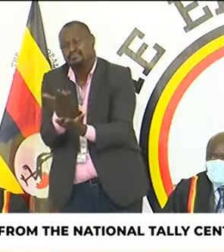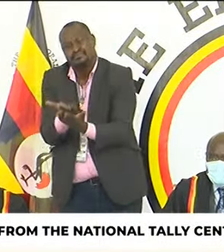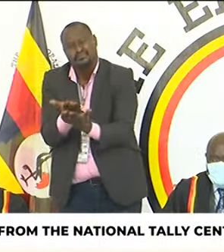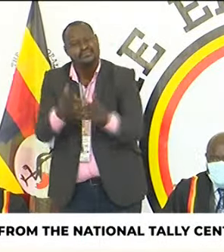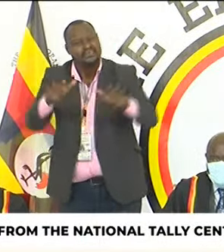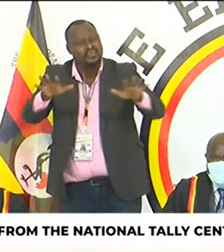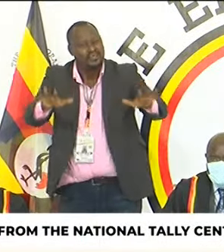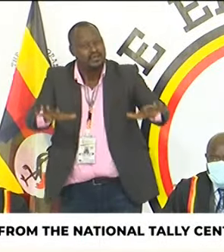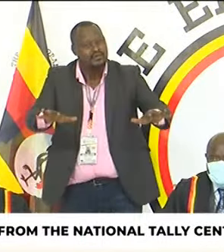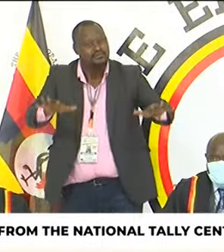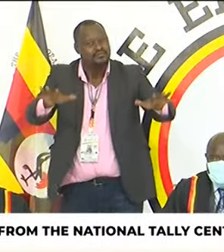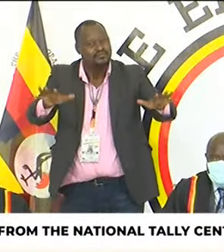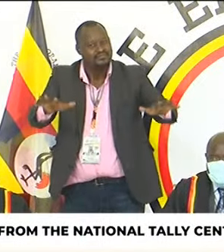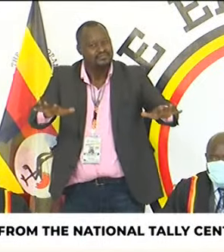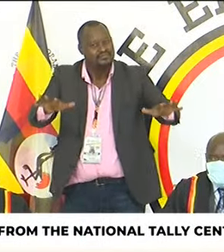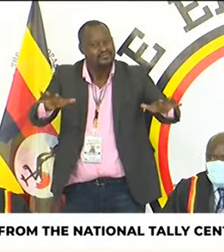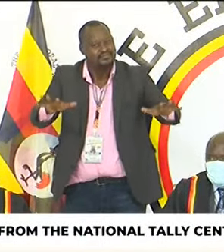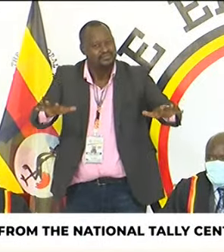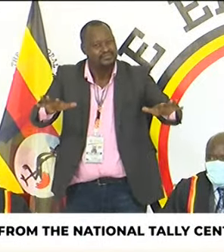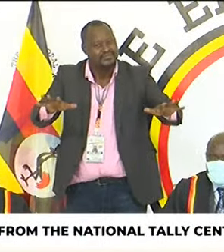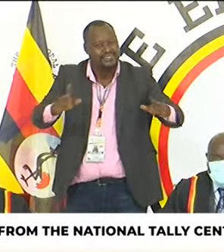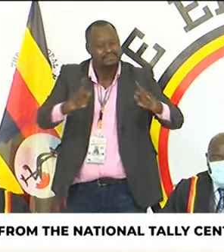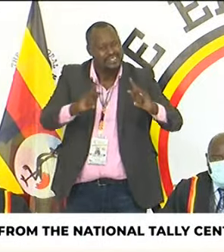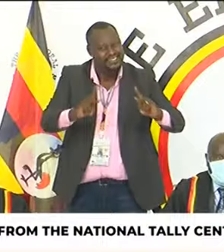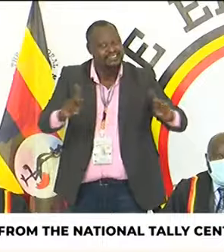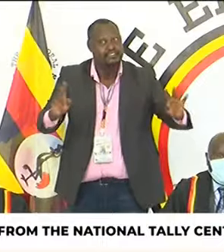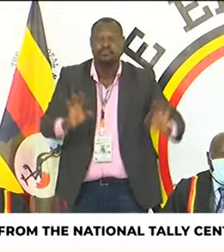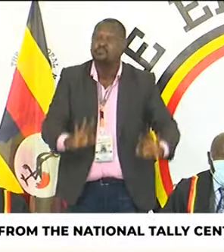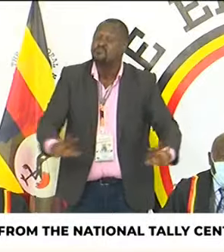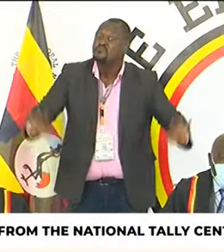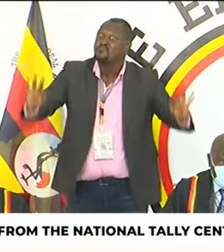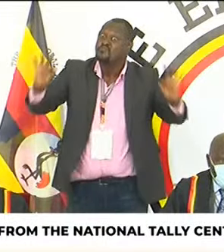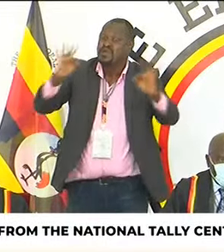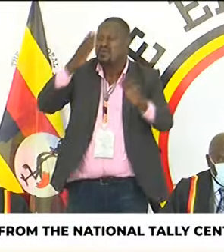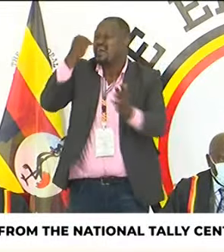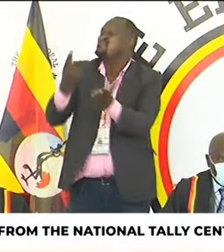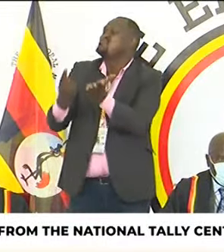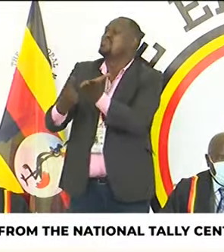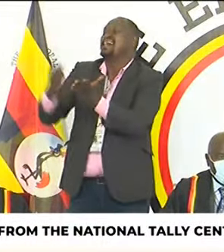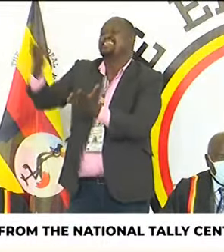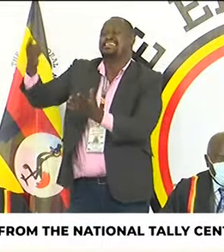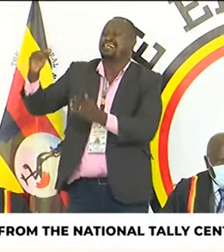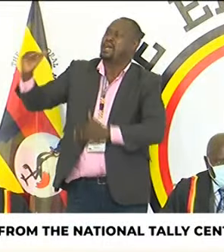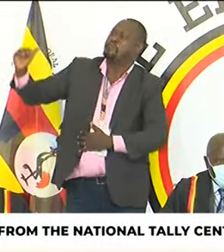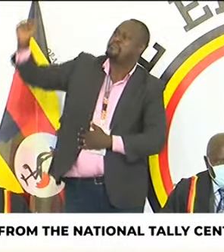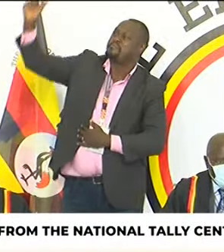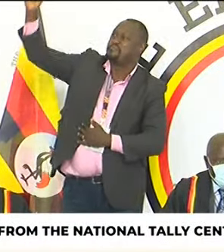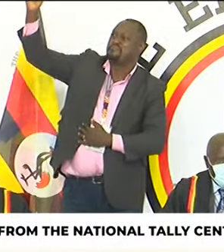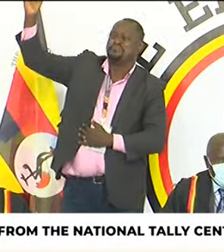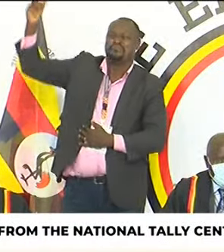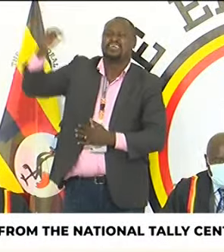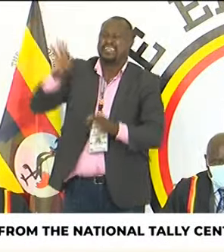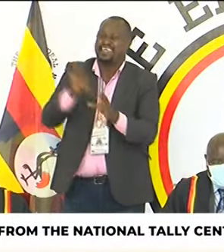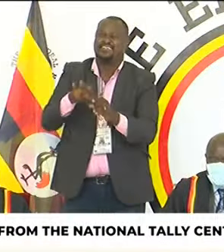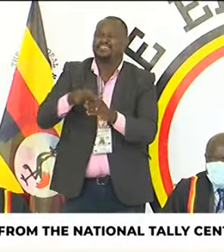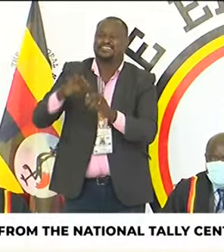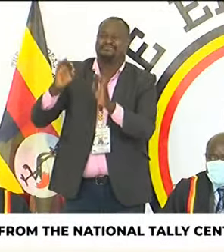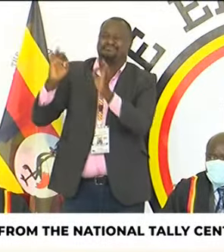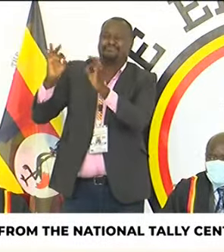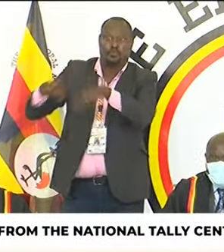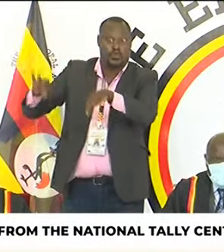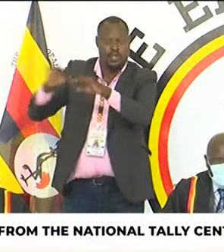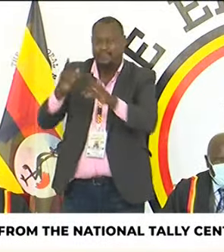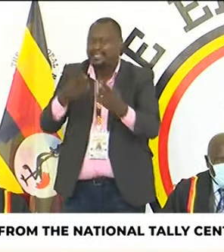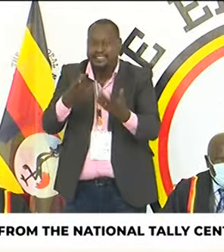remain peaceful. We have a country which is far bigger than elections. I thank you.